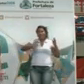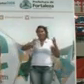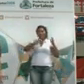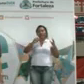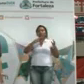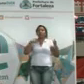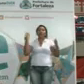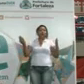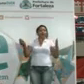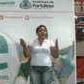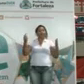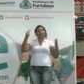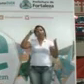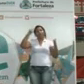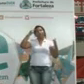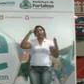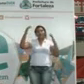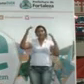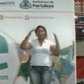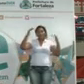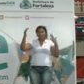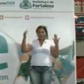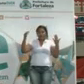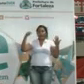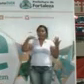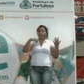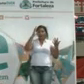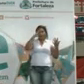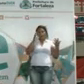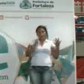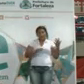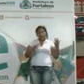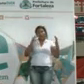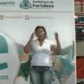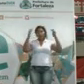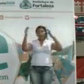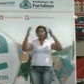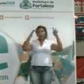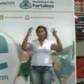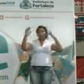pensada. Por enquanto o Brasil tem um atraso e vamos refletir 20 anos.